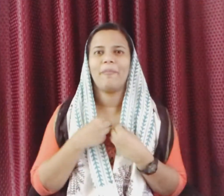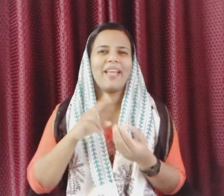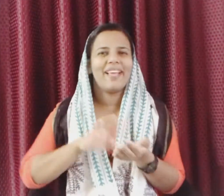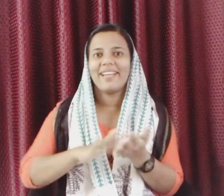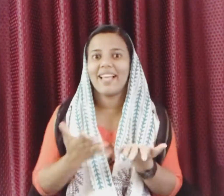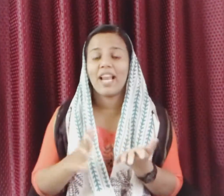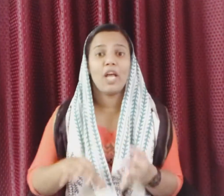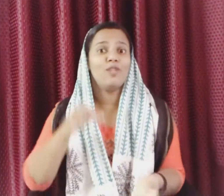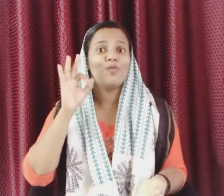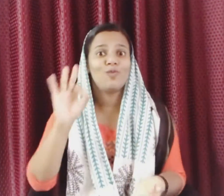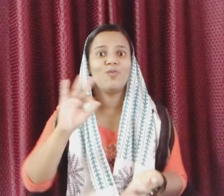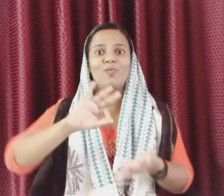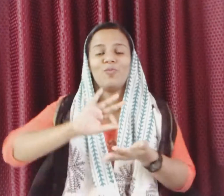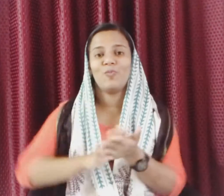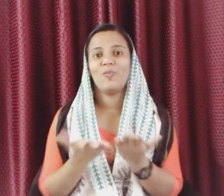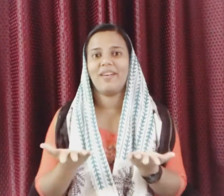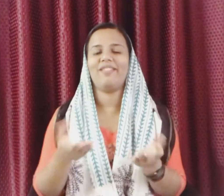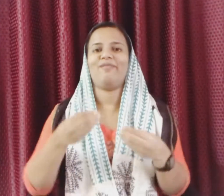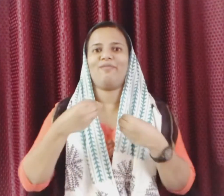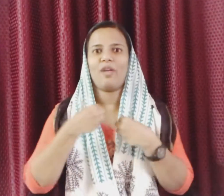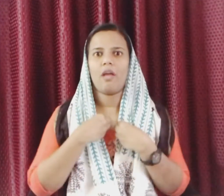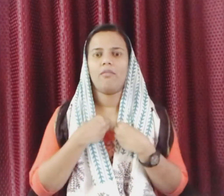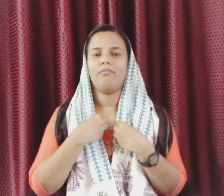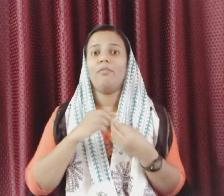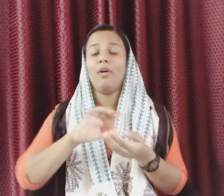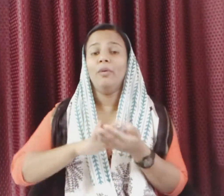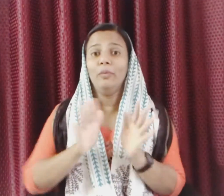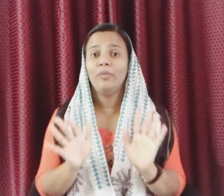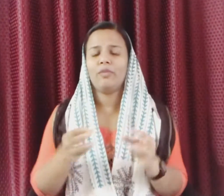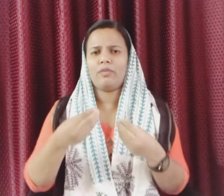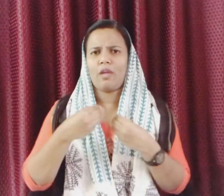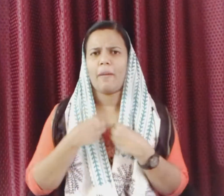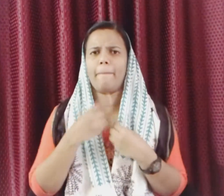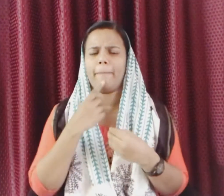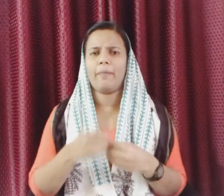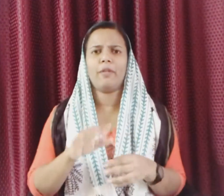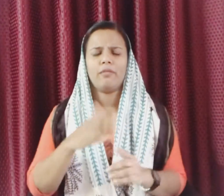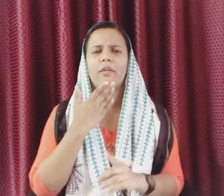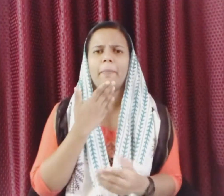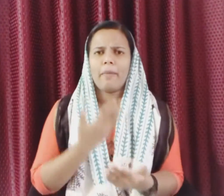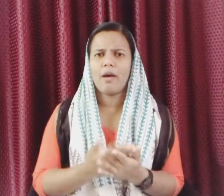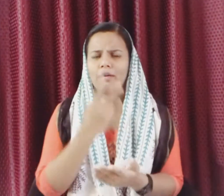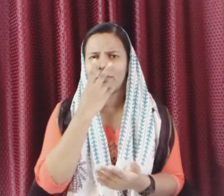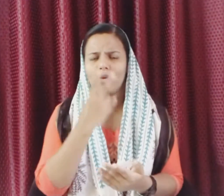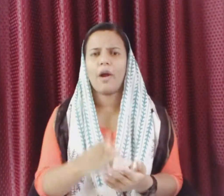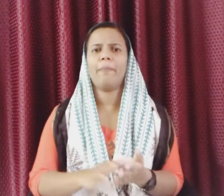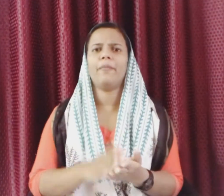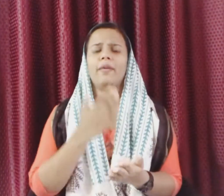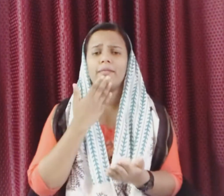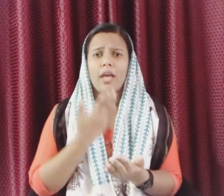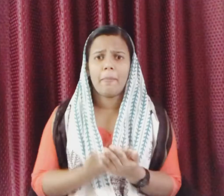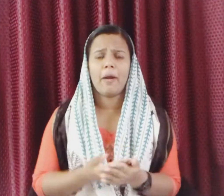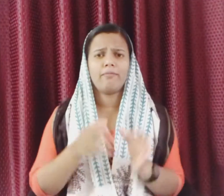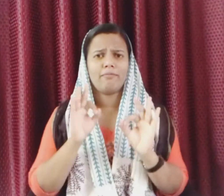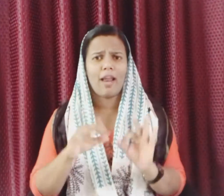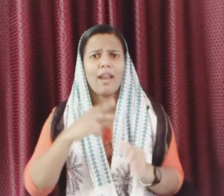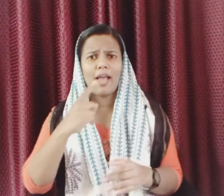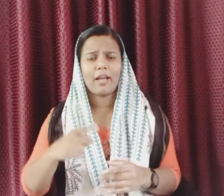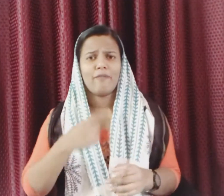അത് ഏതവസ്ഥയിലും പറയാൻ പഠിക്കണം. അതുകൊണ്ട് നാവ് വളരെ കെയർഫുള്ളായിട്ട് സൂക്ഷിക്കണം. നന്മ കാണണം, ആമേൻ. നന്മ കാണാൻ, ശുഭകാലം